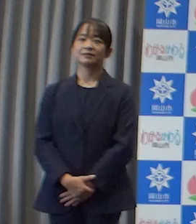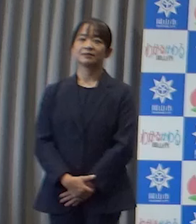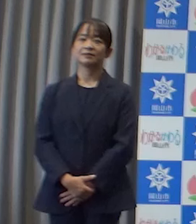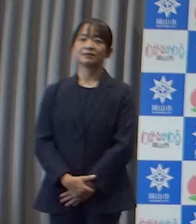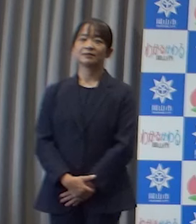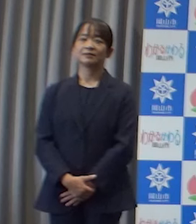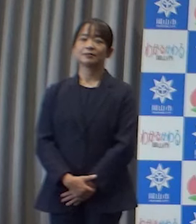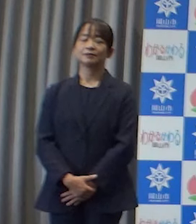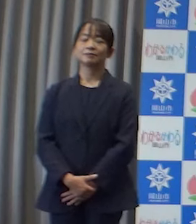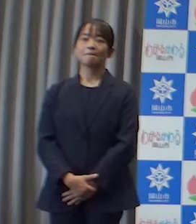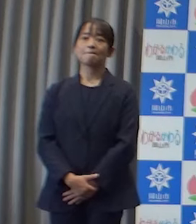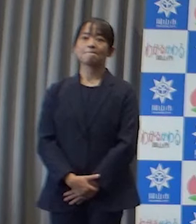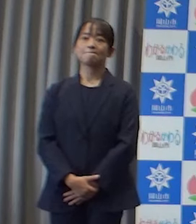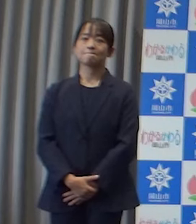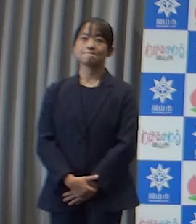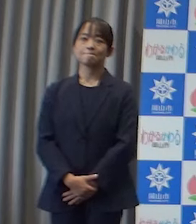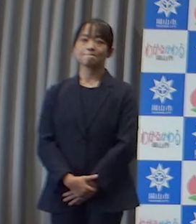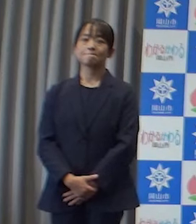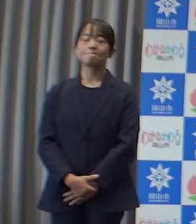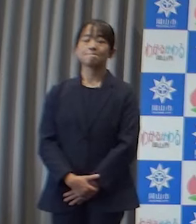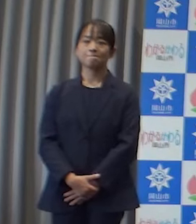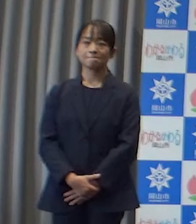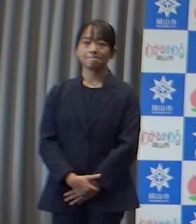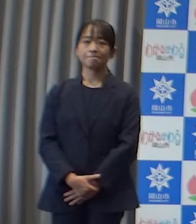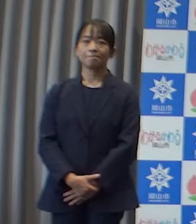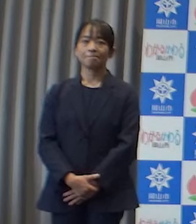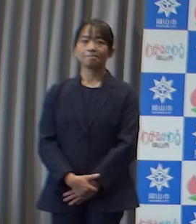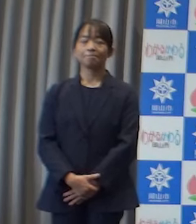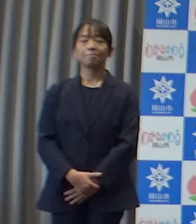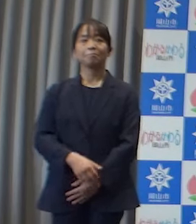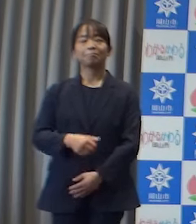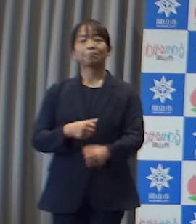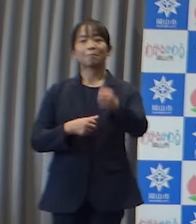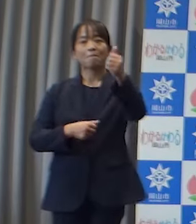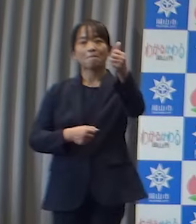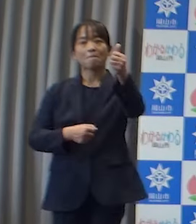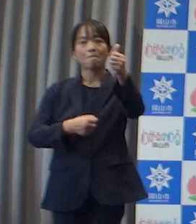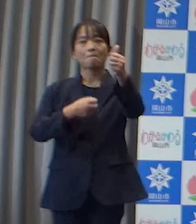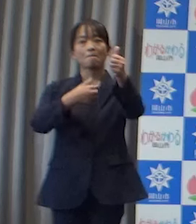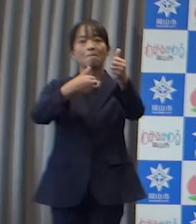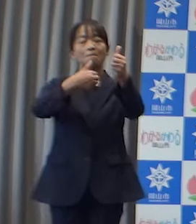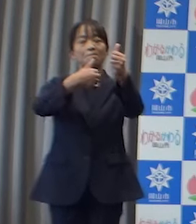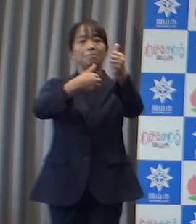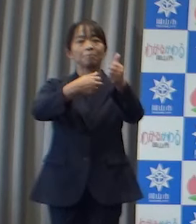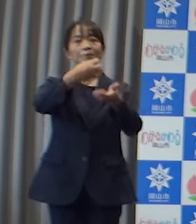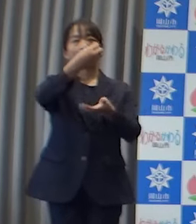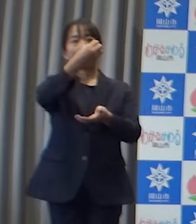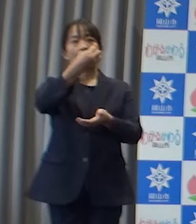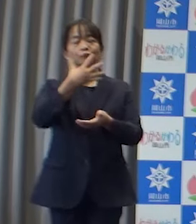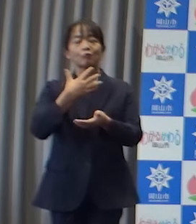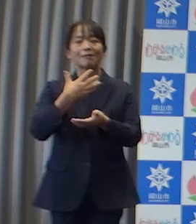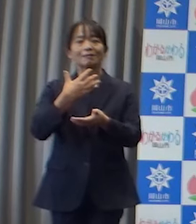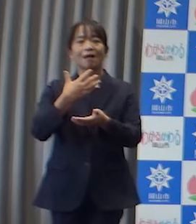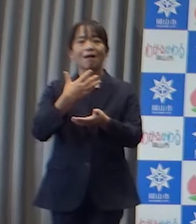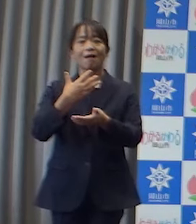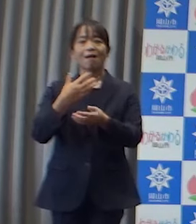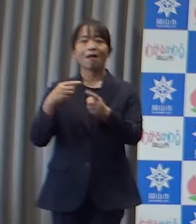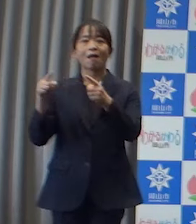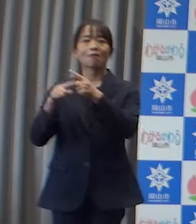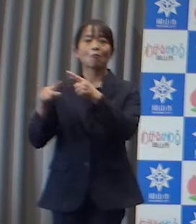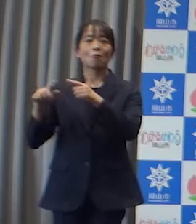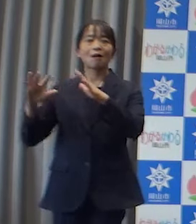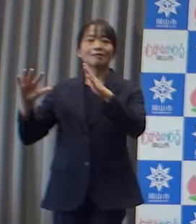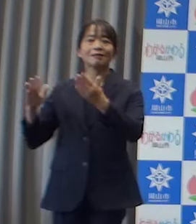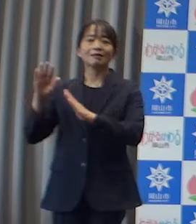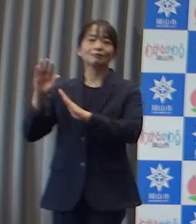まあ、彼らの方からね、非公開でやりたいという話があり、我々としてはまずは会ってお